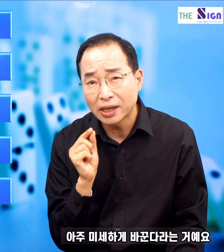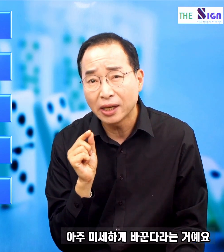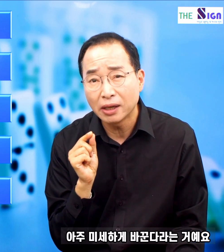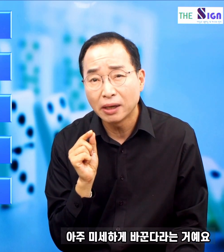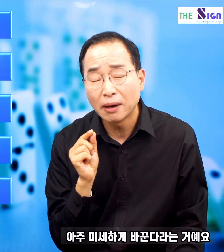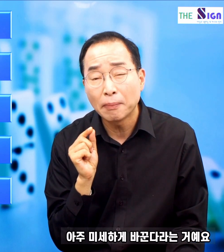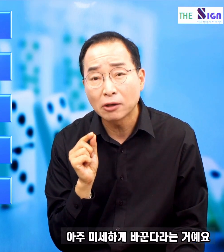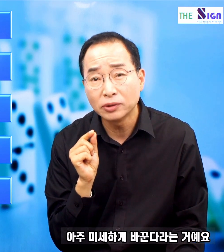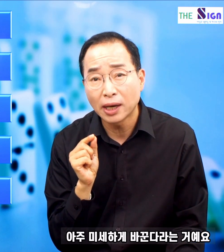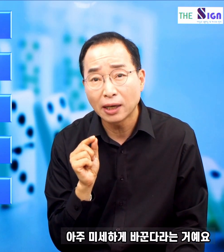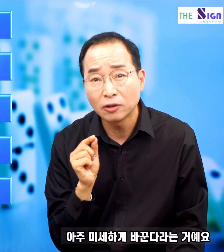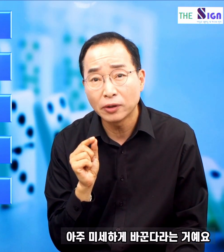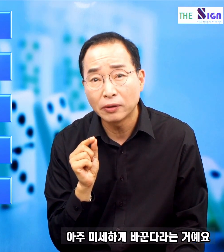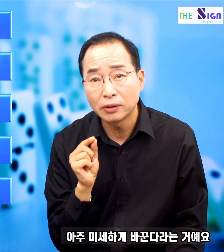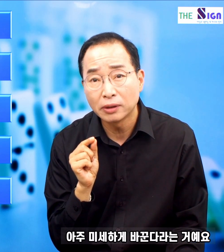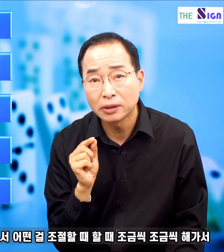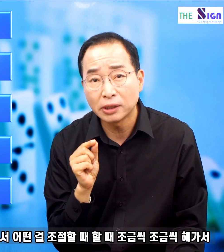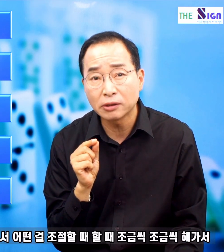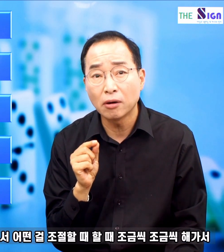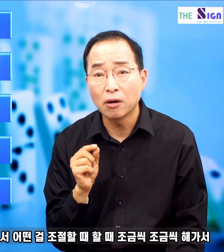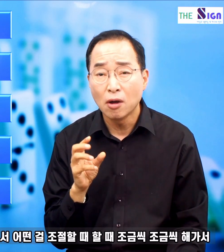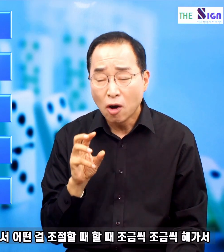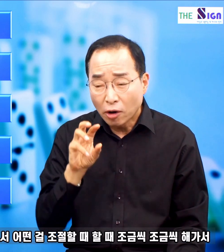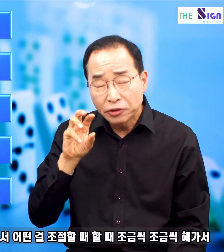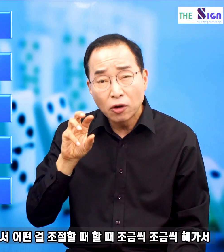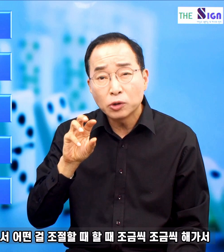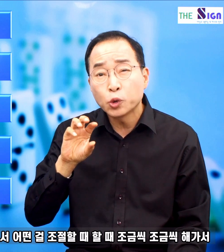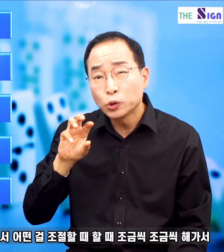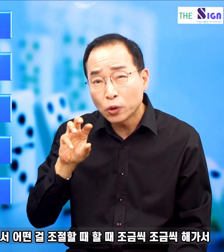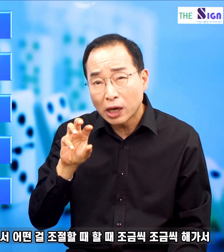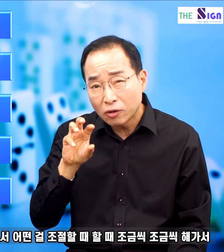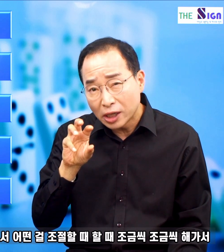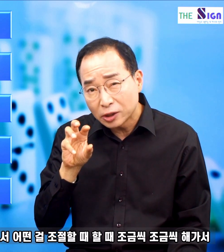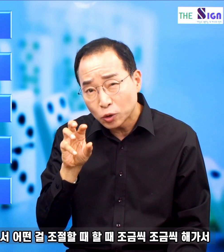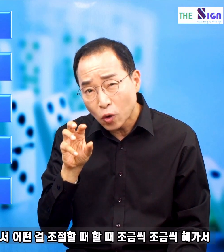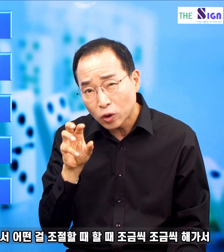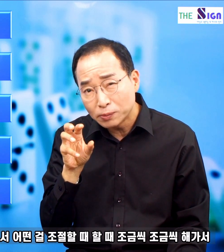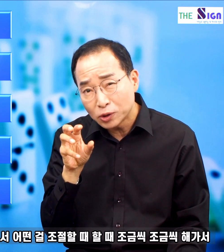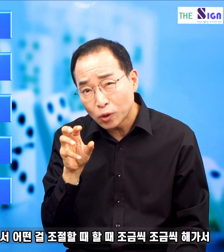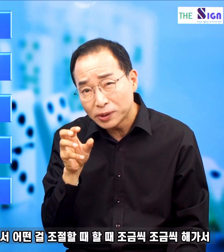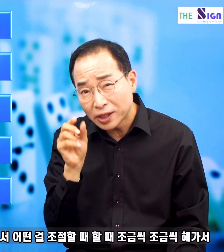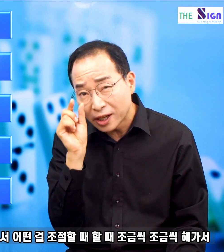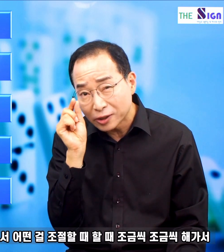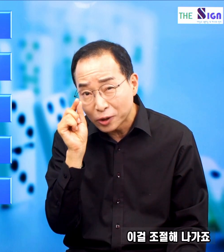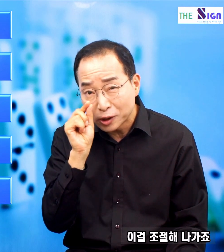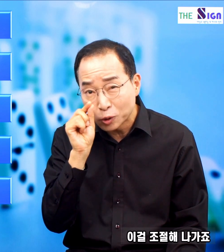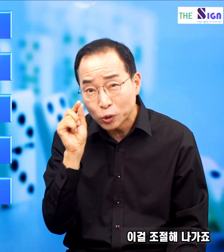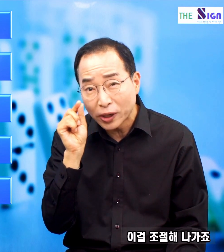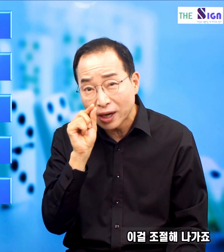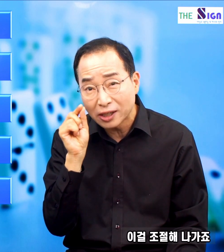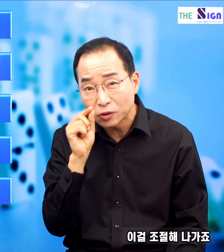미세하게 바꾼다라는 거예요. 그래서 어떤 걸 조절하거나 할 때 조금씩 해가서 이제 조절해 나가죠.